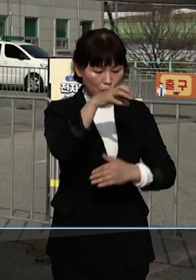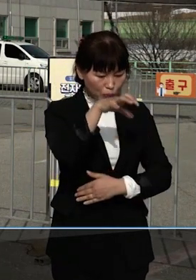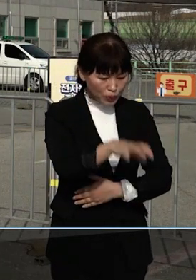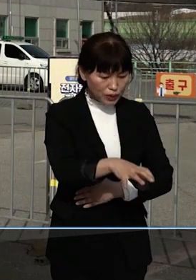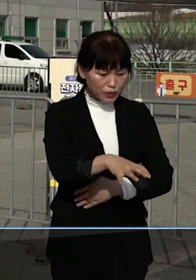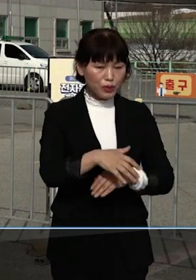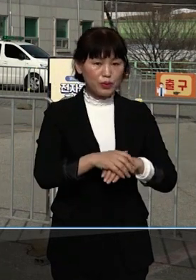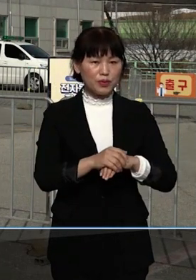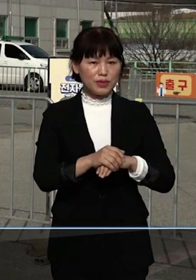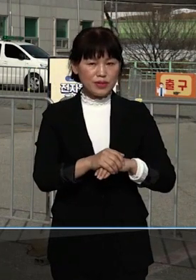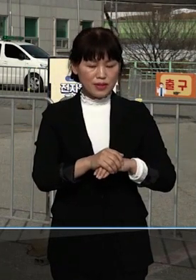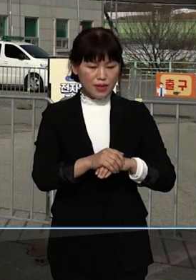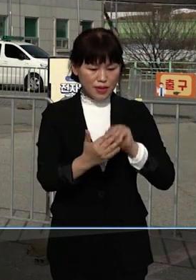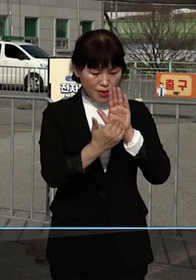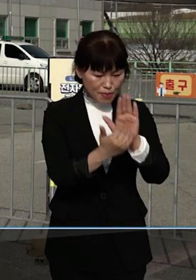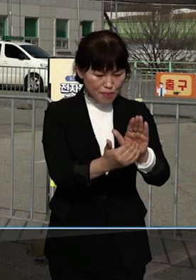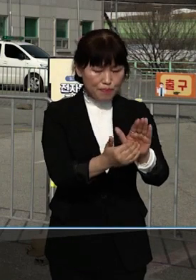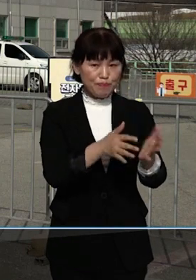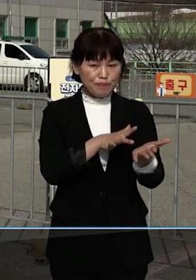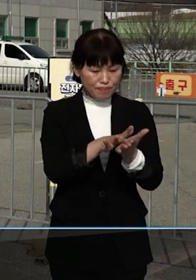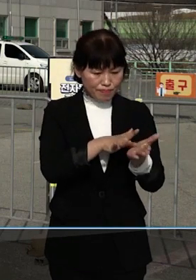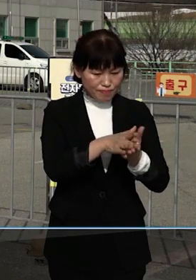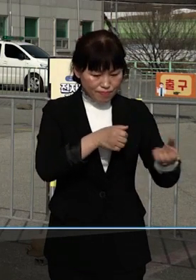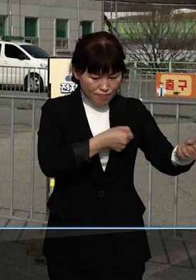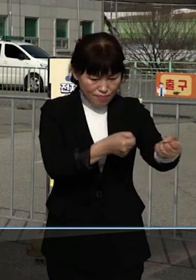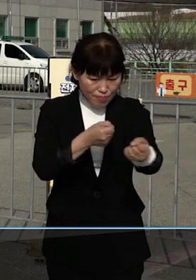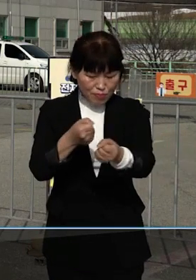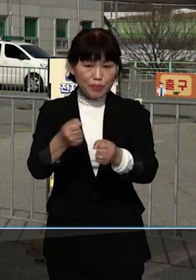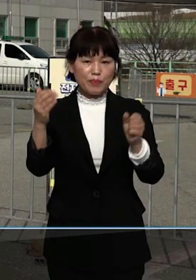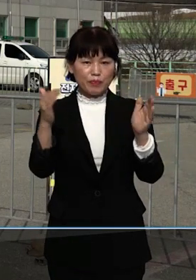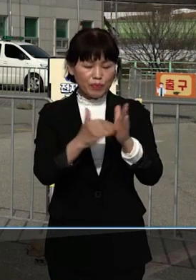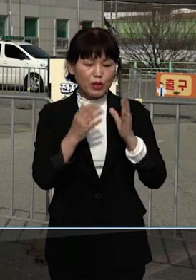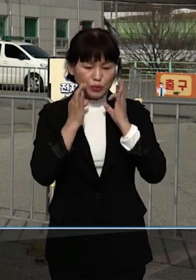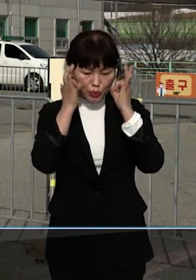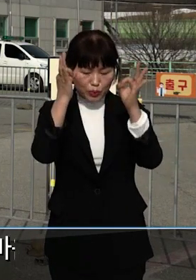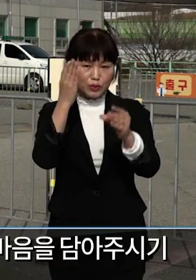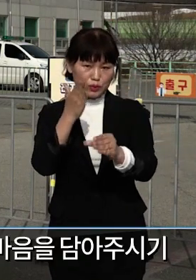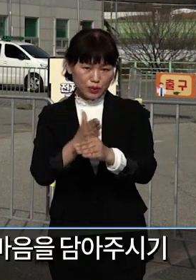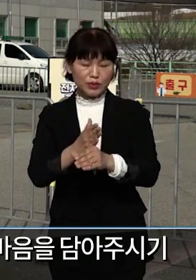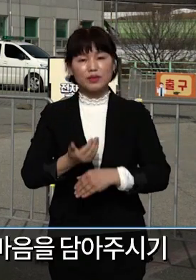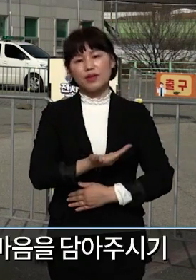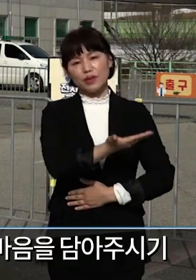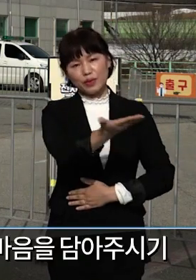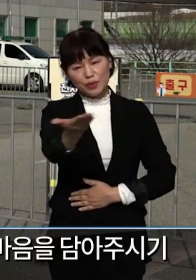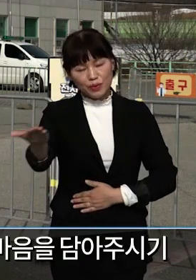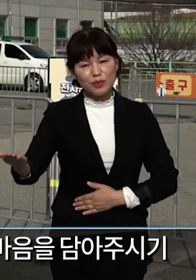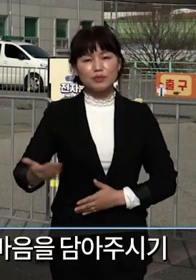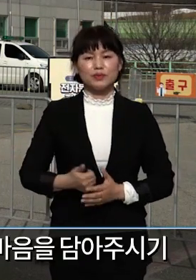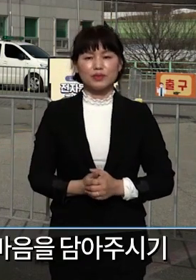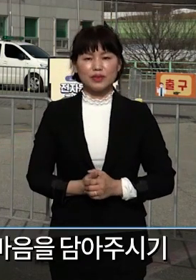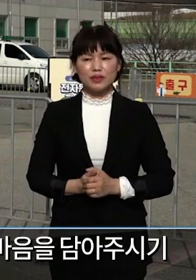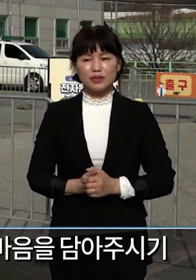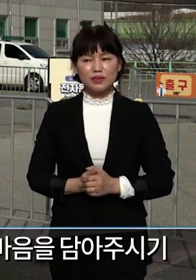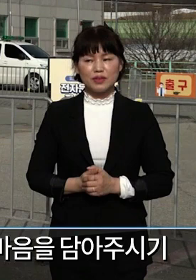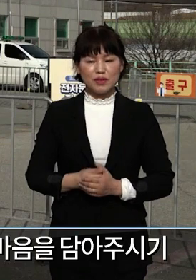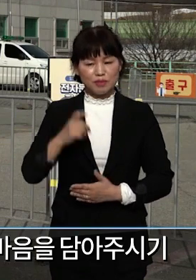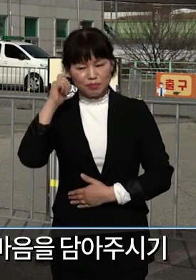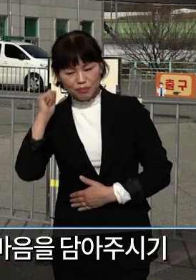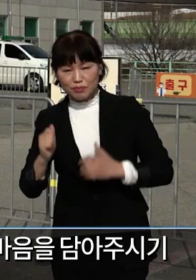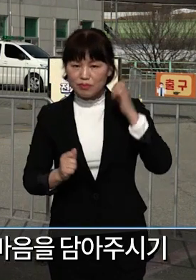지침을 마련하고 소독을 실시하는 등 노력하고 있으니 국민 여러분께서는 동의하지